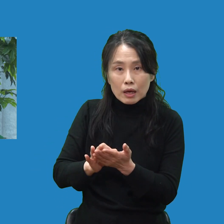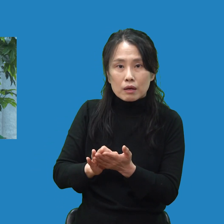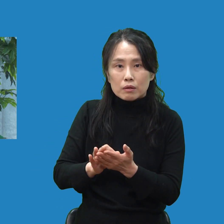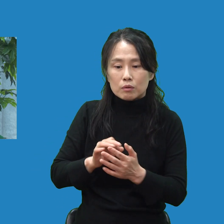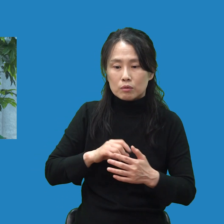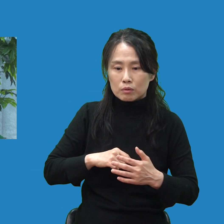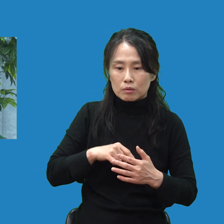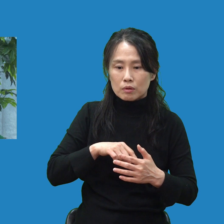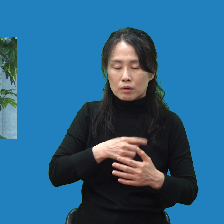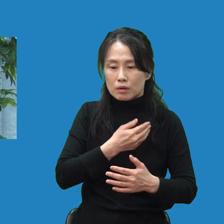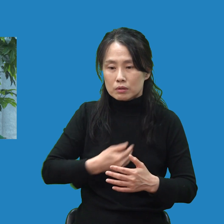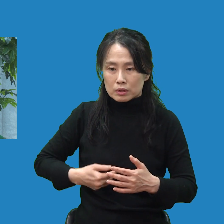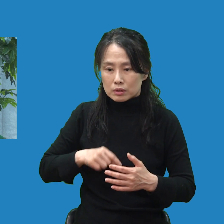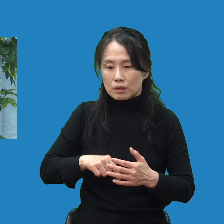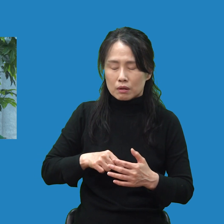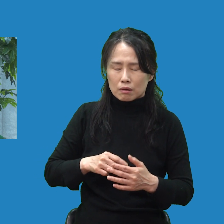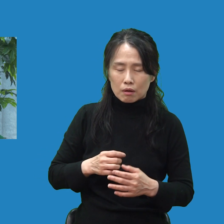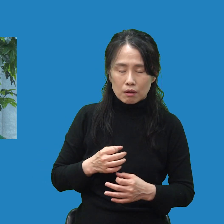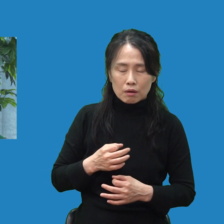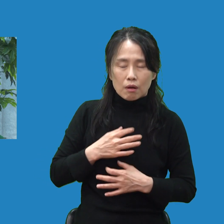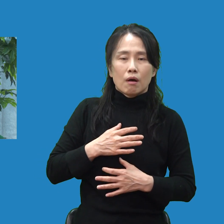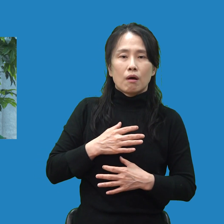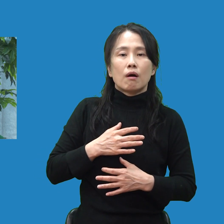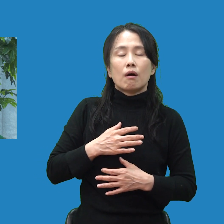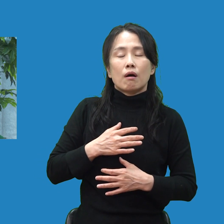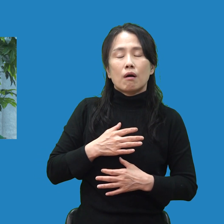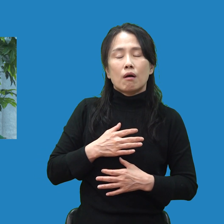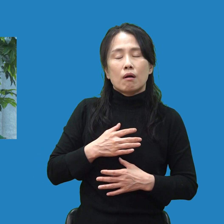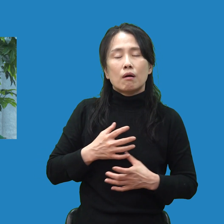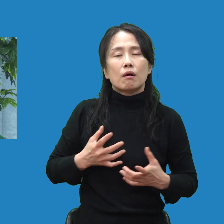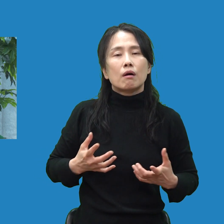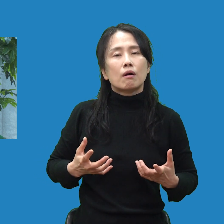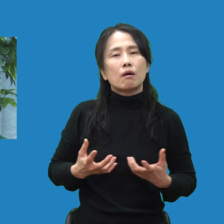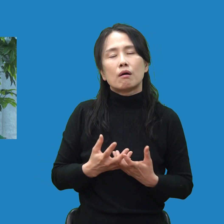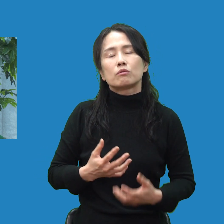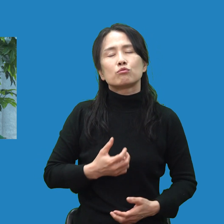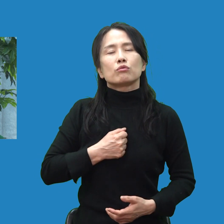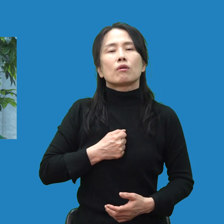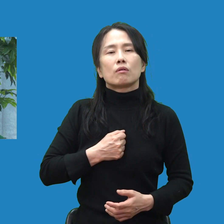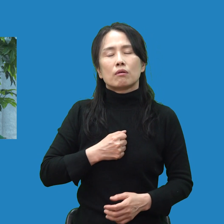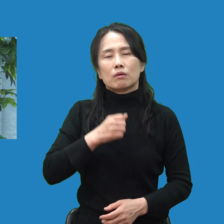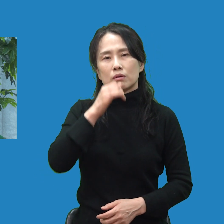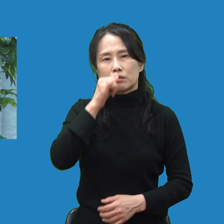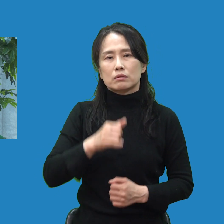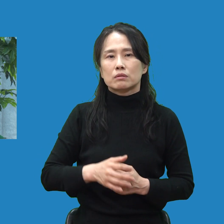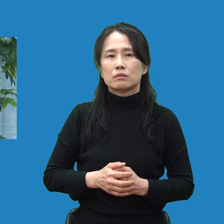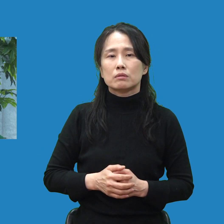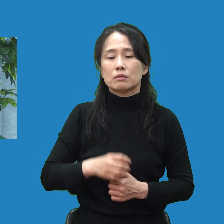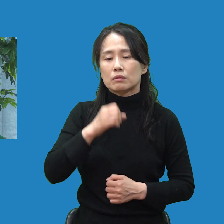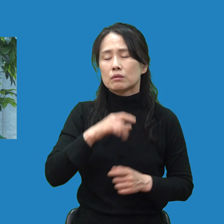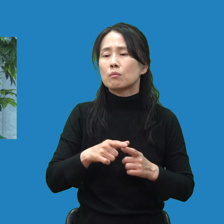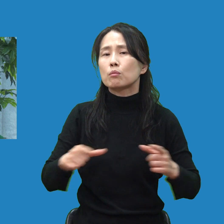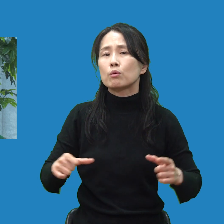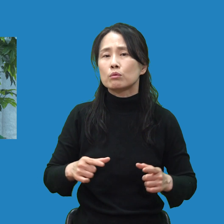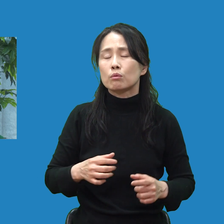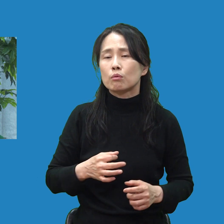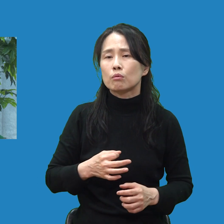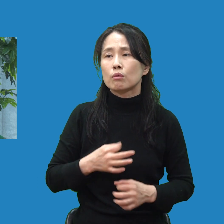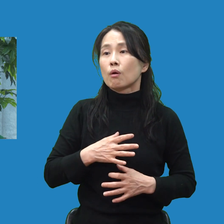지나칠 만큼 놀라고 있었다. 그냥 보통 놀라는 게